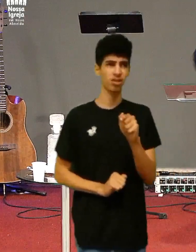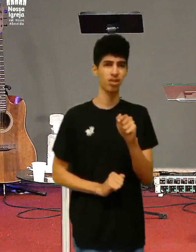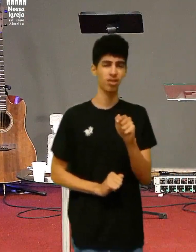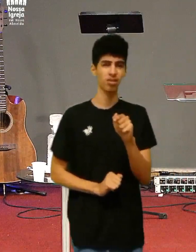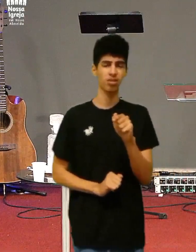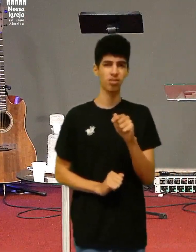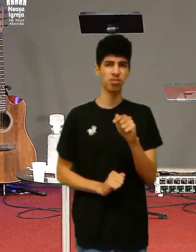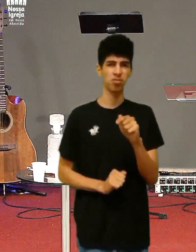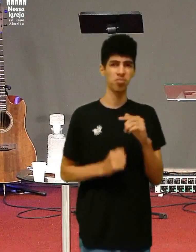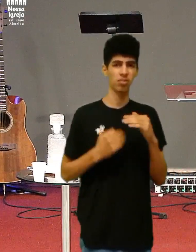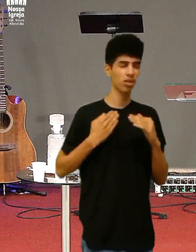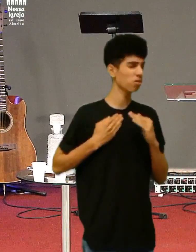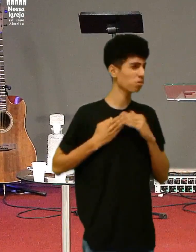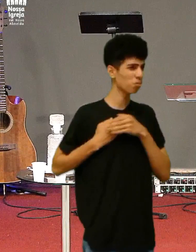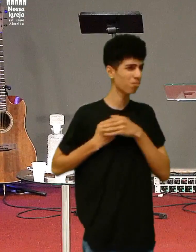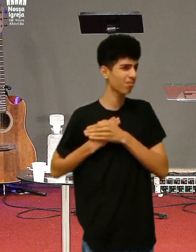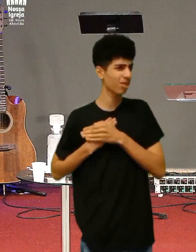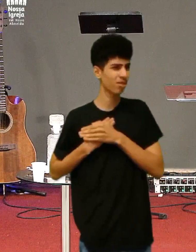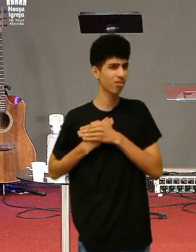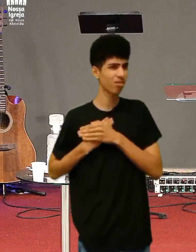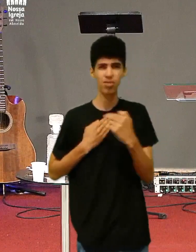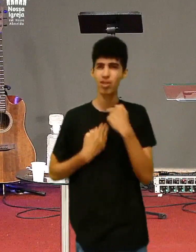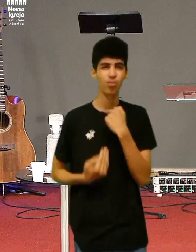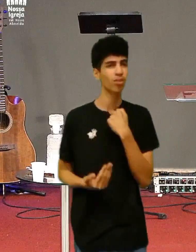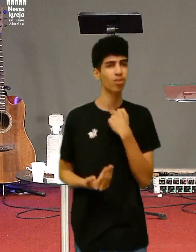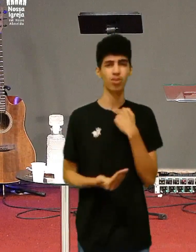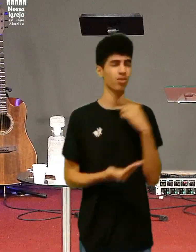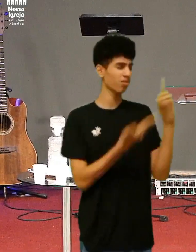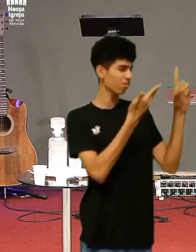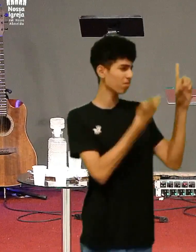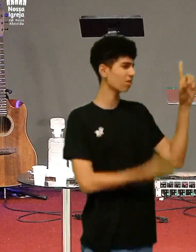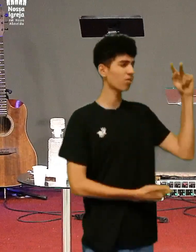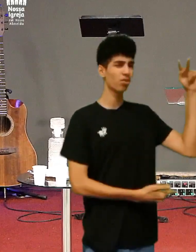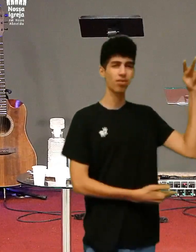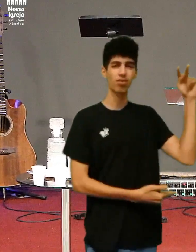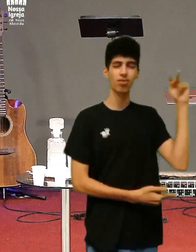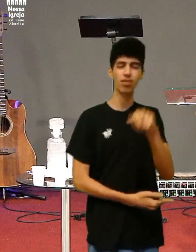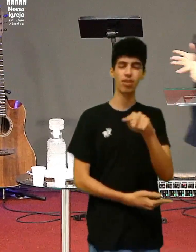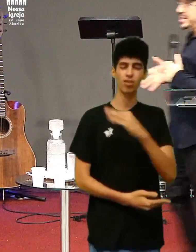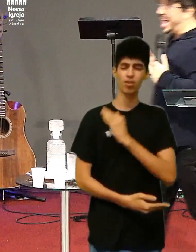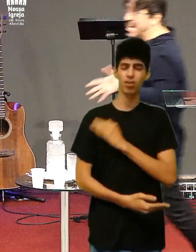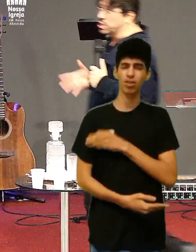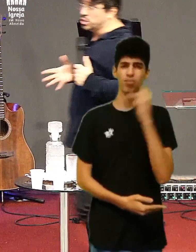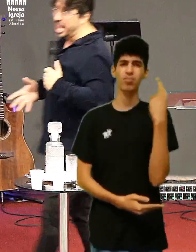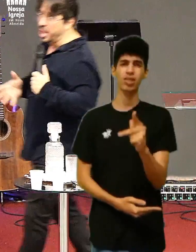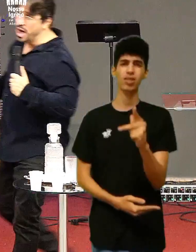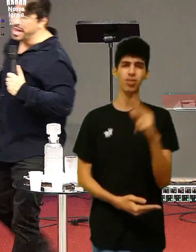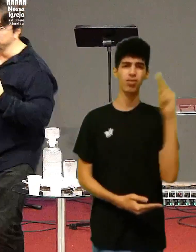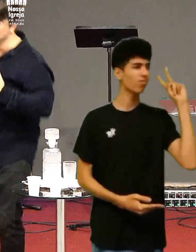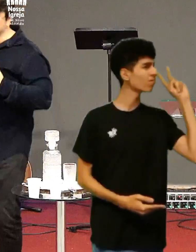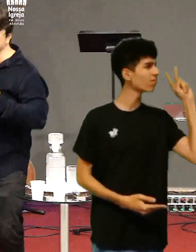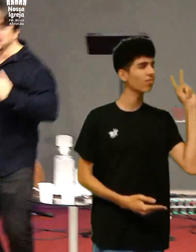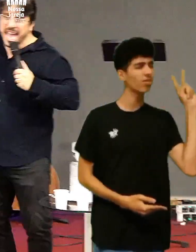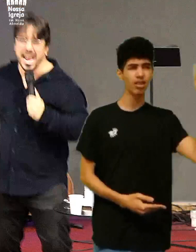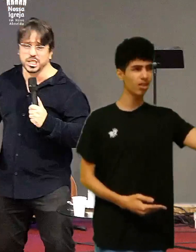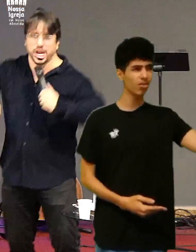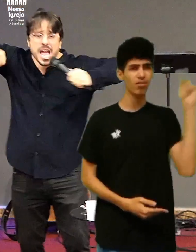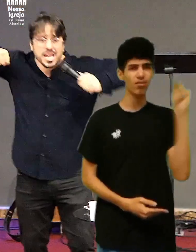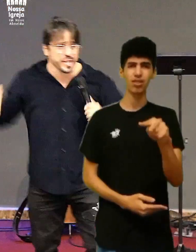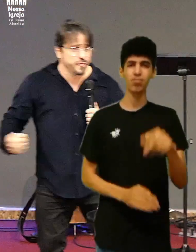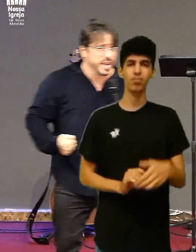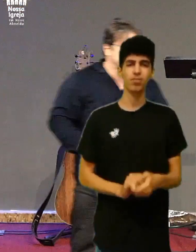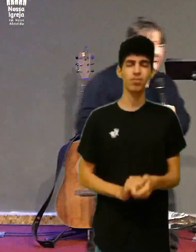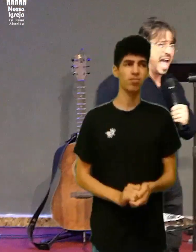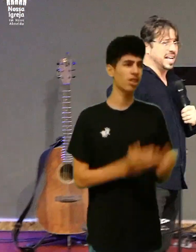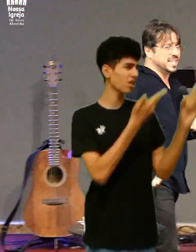O coração do Senhor quer derramar vida sobre você. A vontade do Senhor é que você se encha